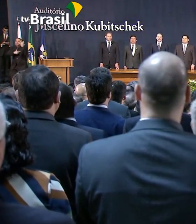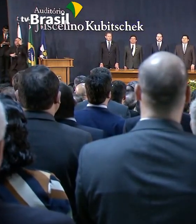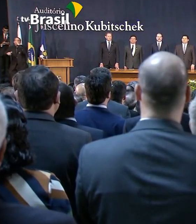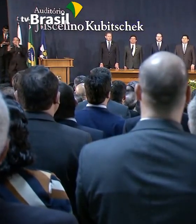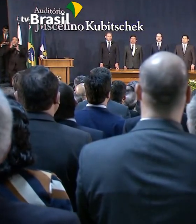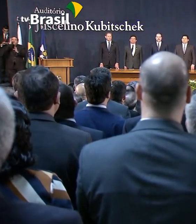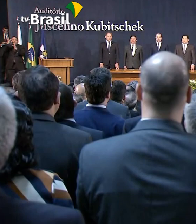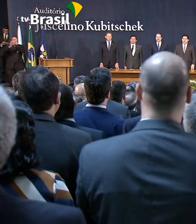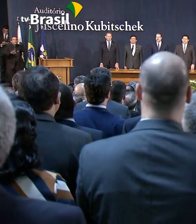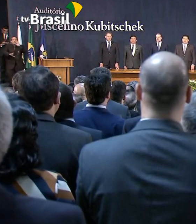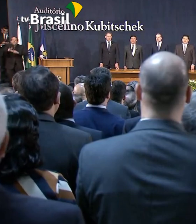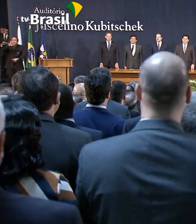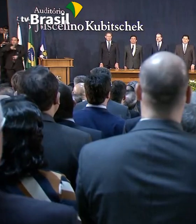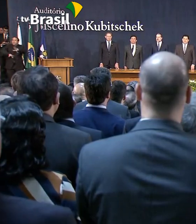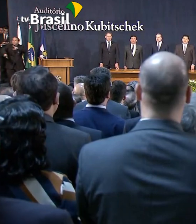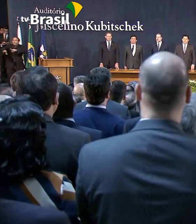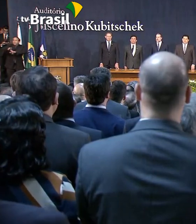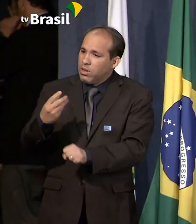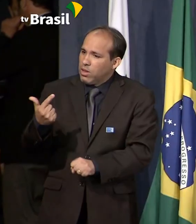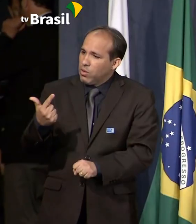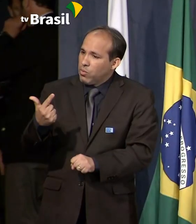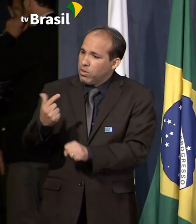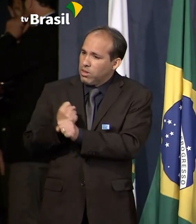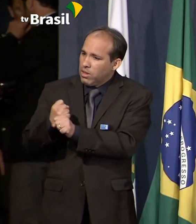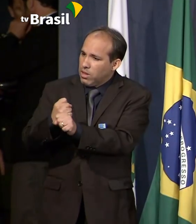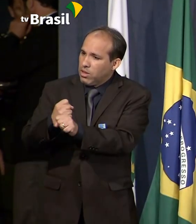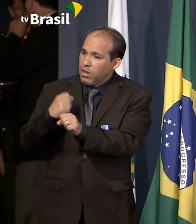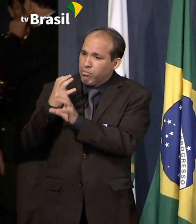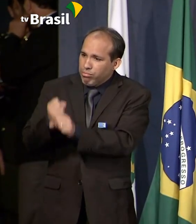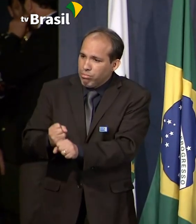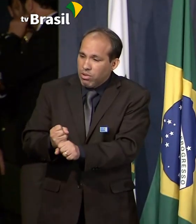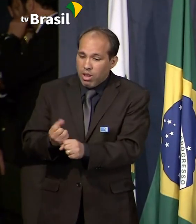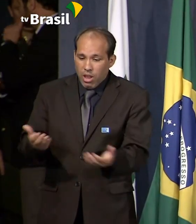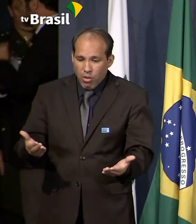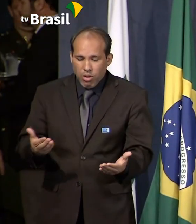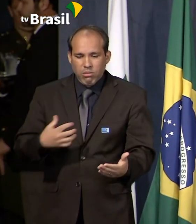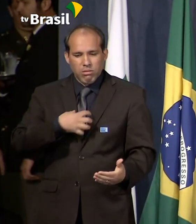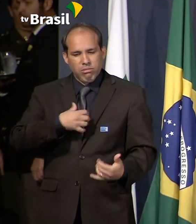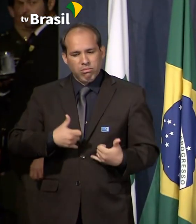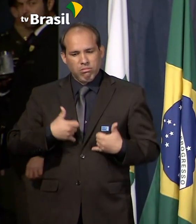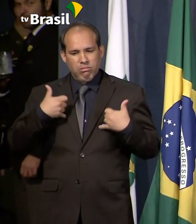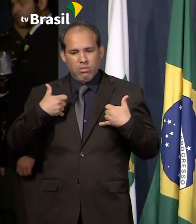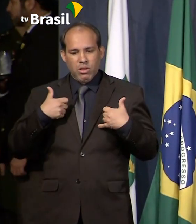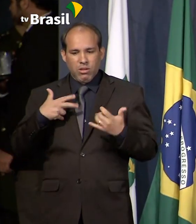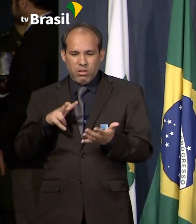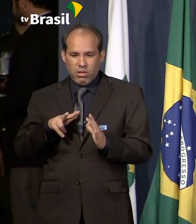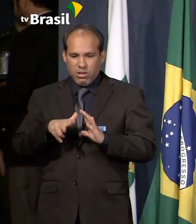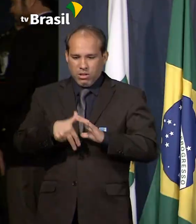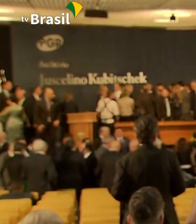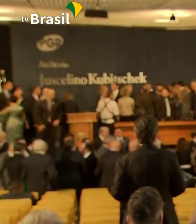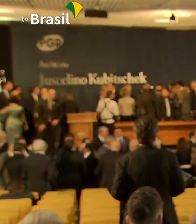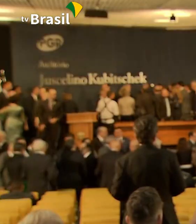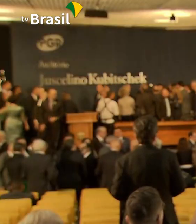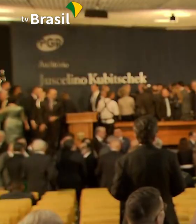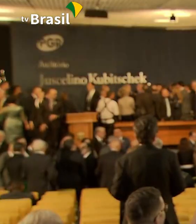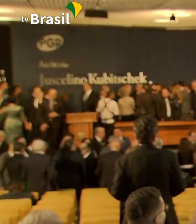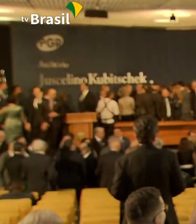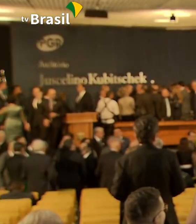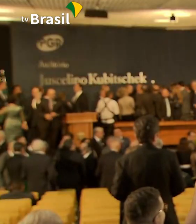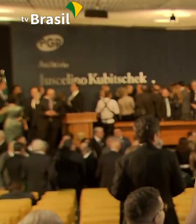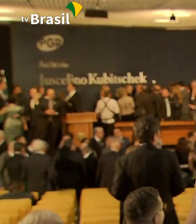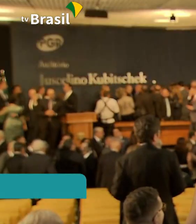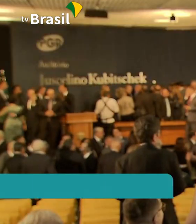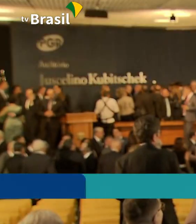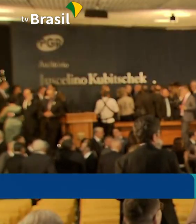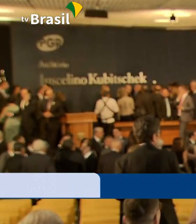escolhido fora da lista tríplice da Associação Nacional de Procuradores desde 2003. Entre as